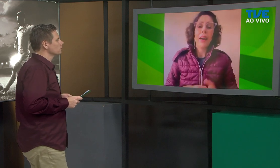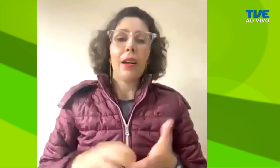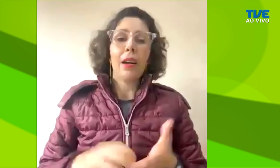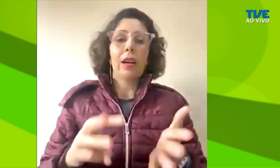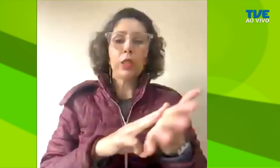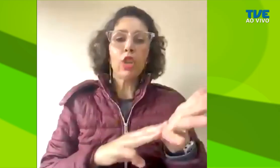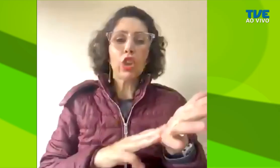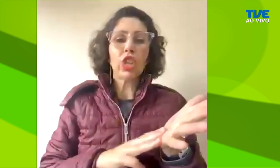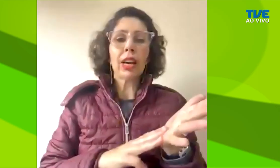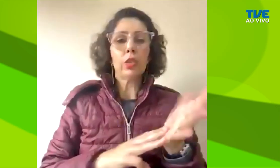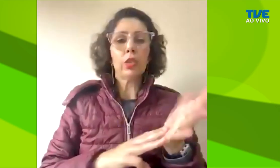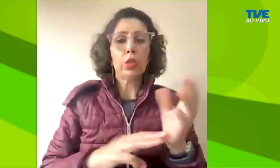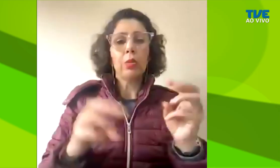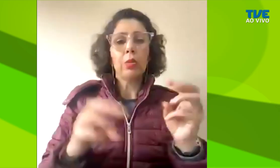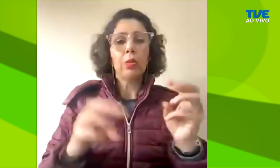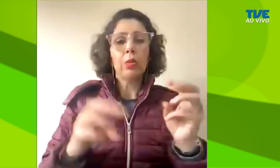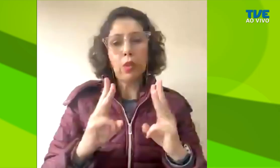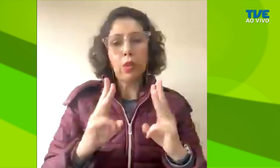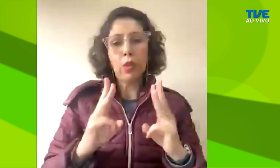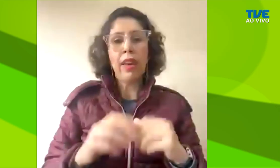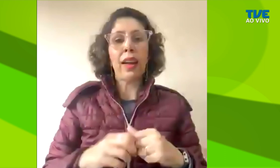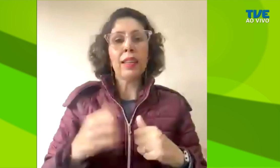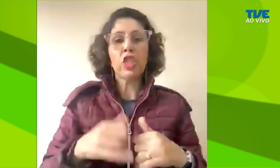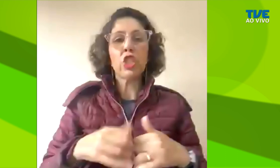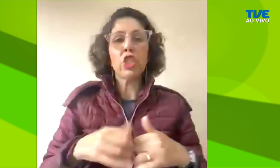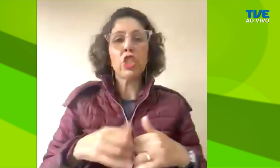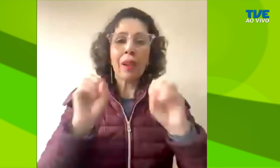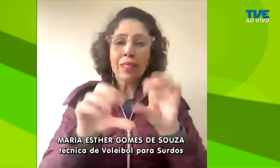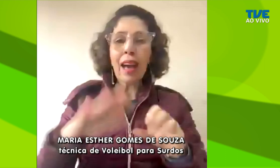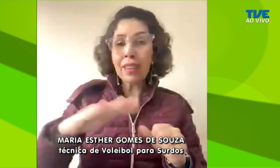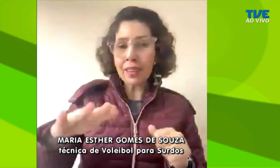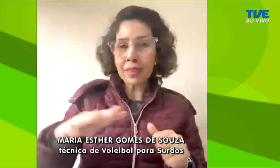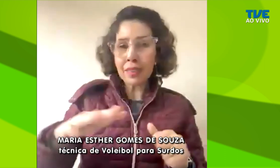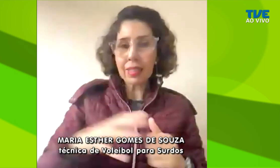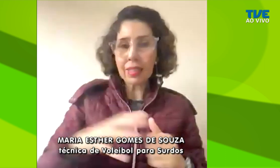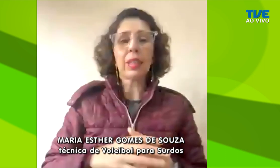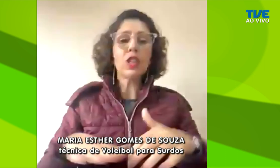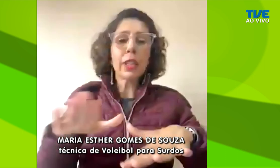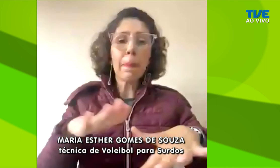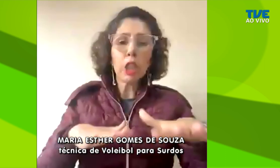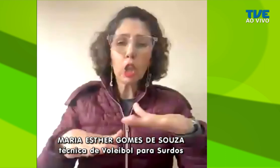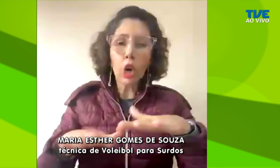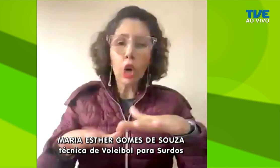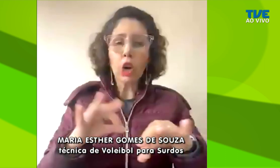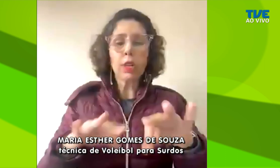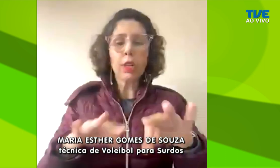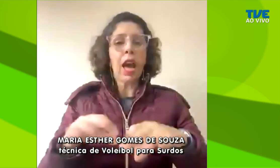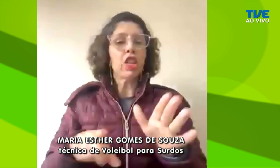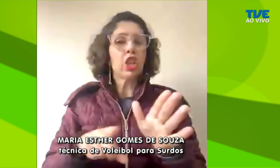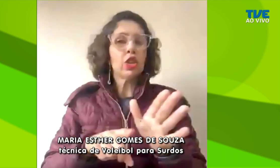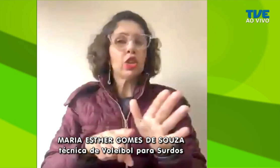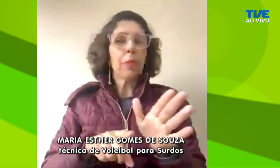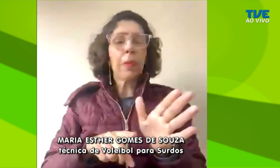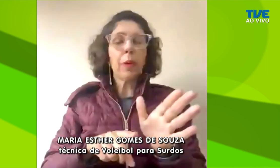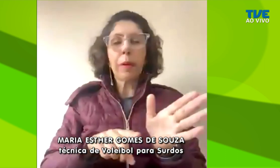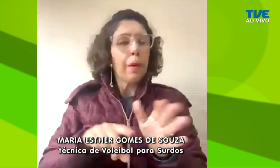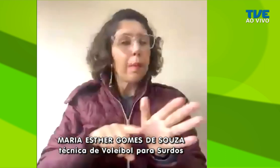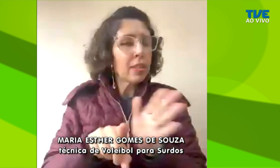A metodologia do mini-volley, ela existe para ensinar a criança. Então, a gente adaptou, a gente